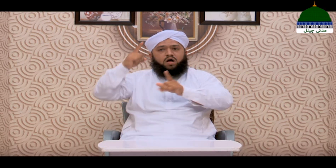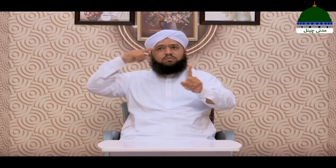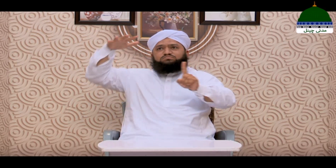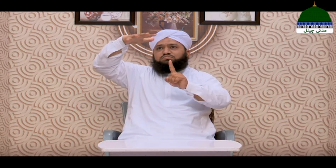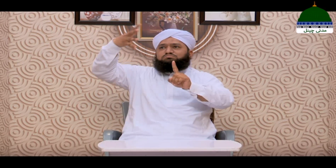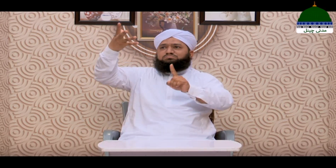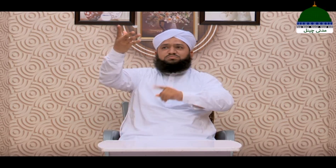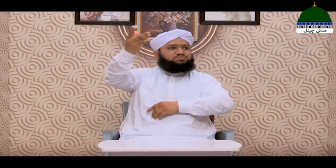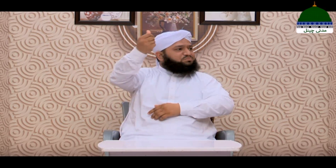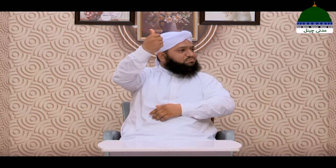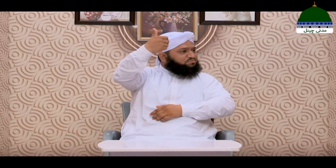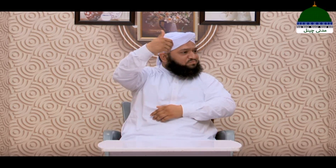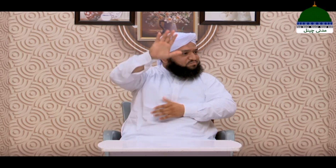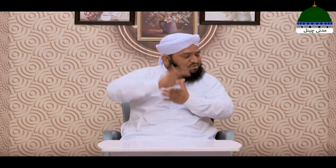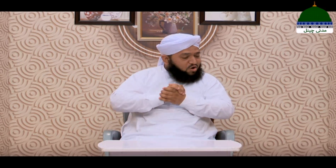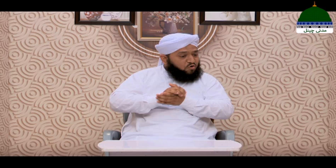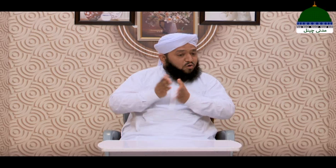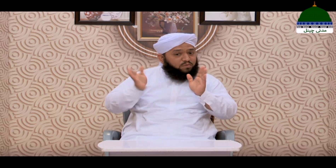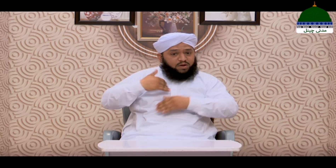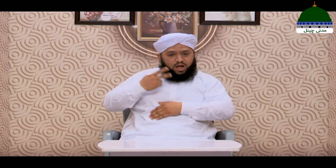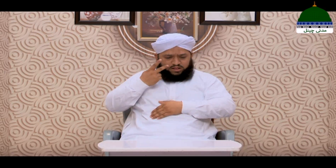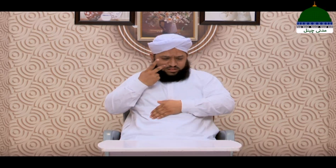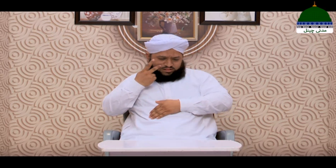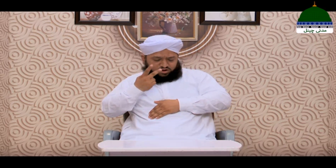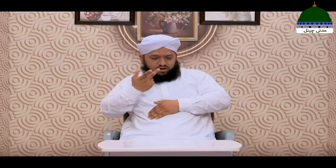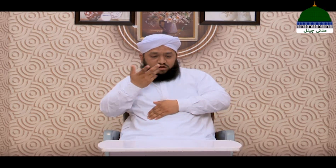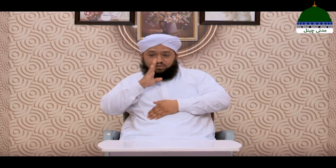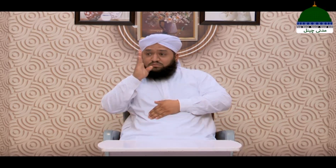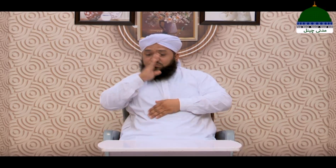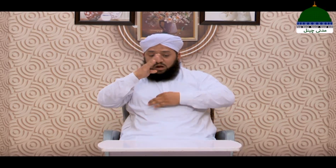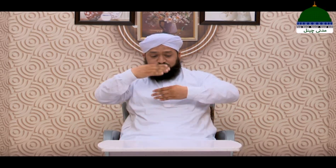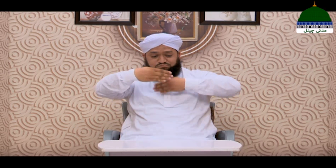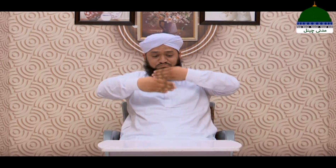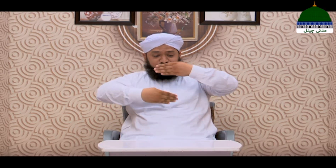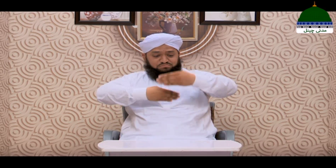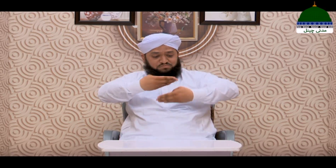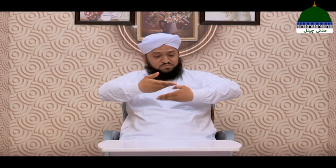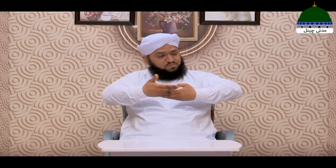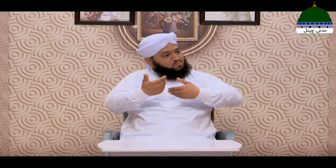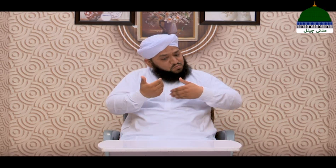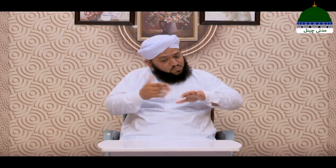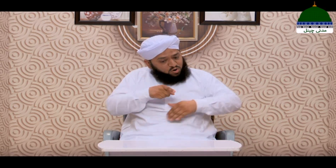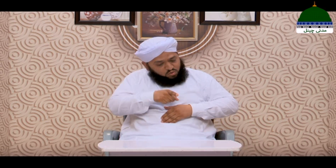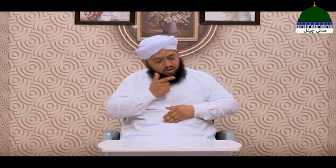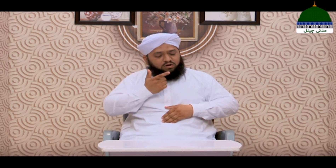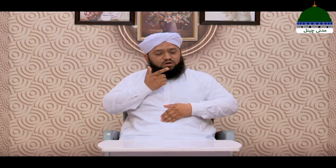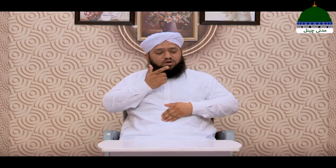چھٹ گیا۔ پھر میں نے دیکھا کہ آپ ریشم کے سبز کپڑے میں لپٹے ہوئے ہیں اور اس کپڑے سے پانی ٹپک رہا